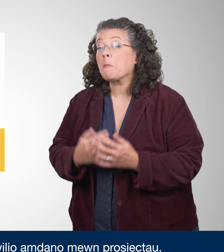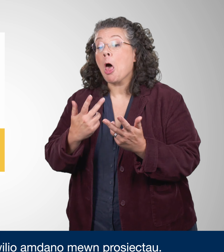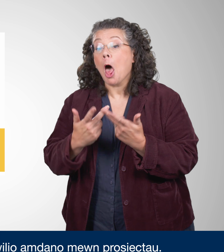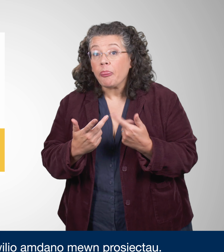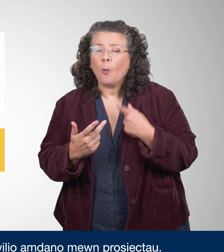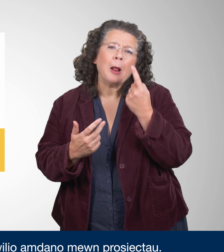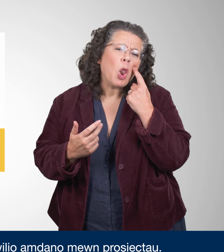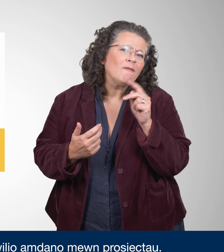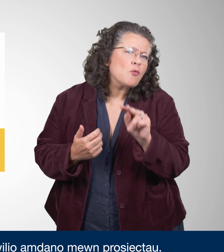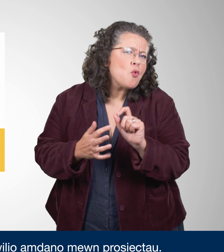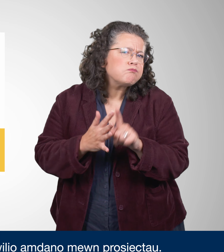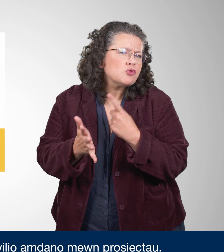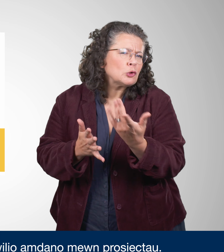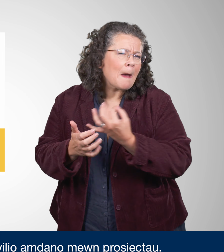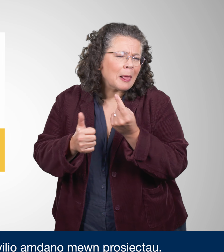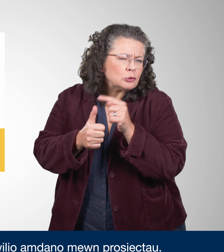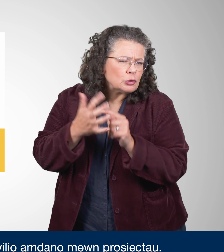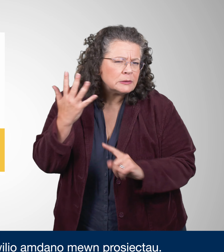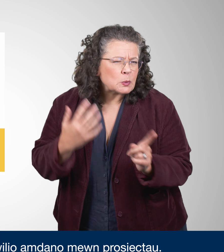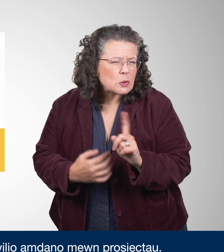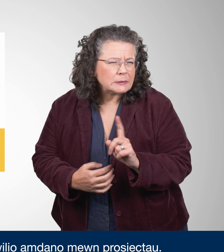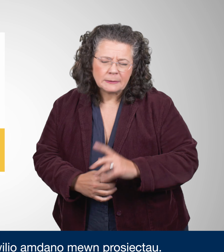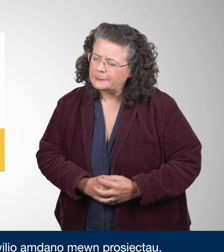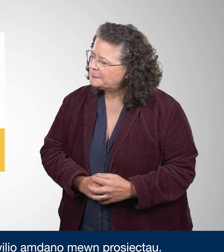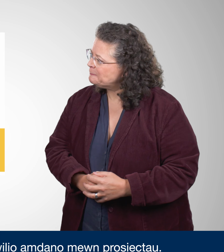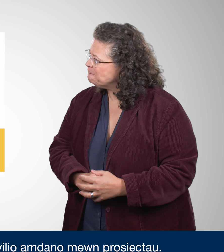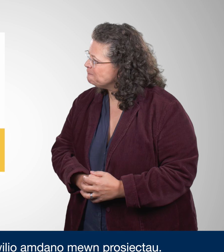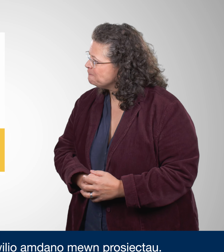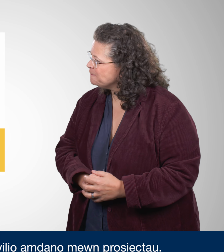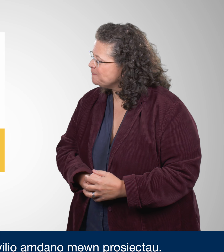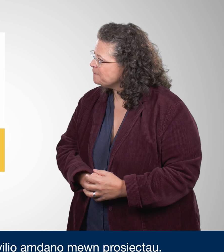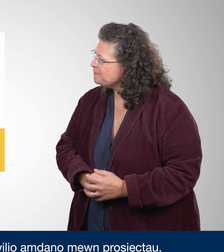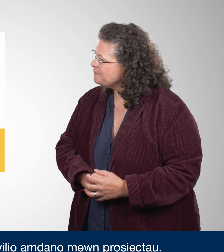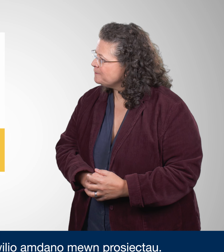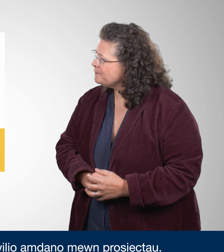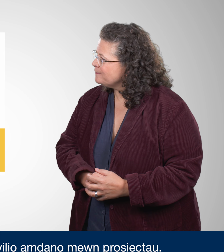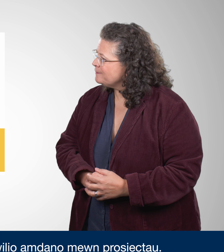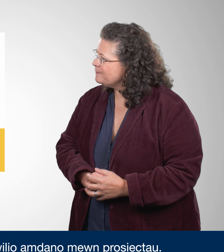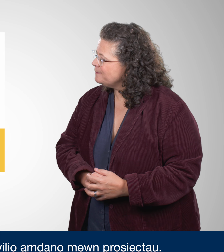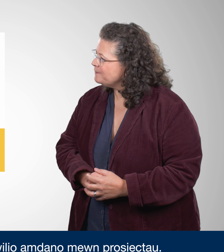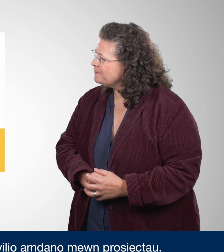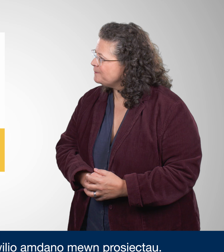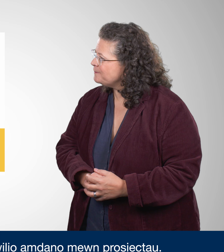Dyma rai pethau eraill rydym yn chwilio amdano mewn prosiectau.